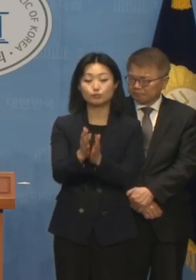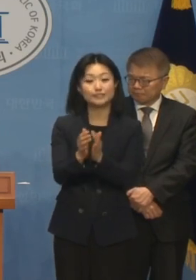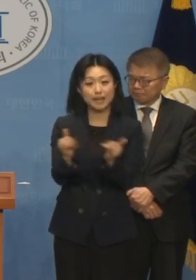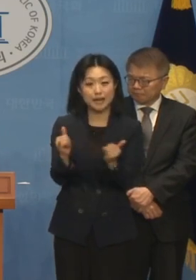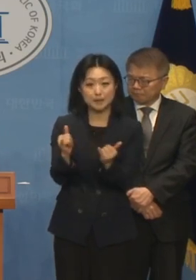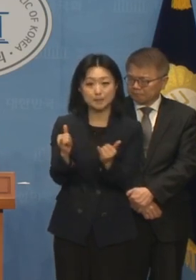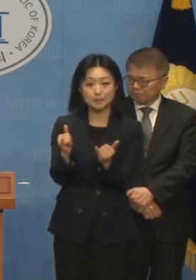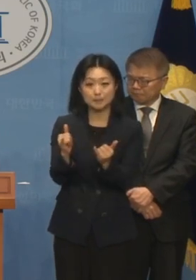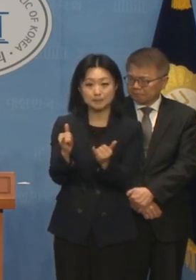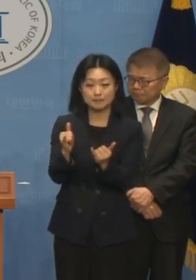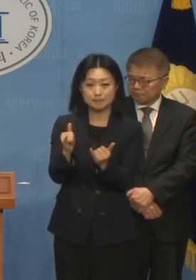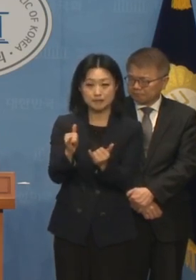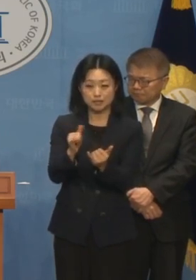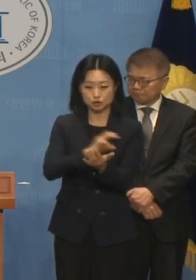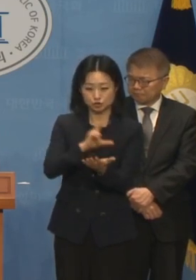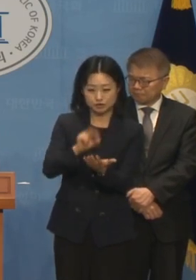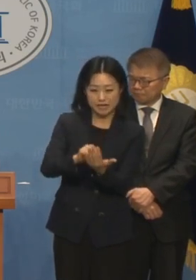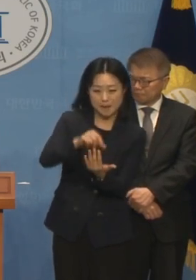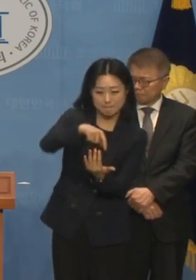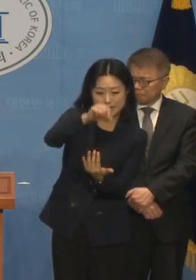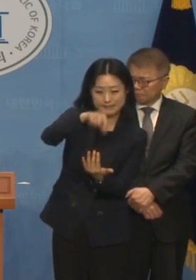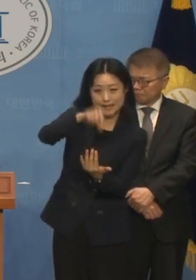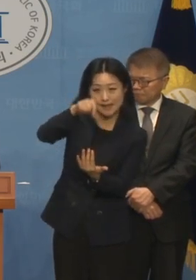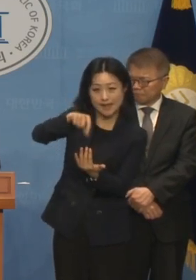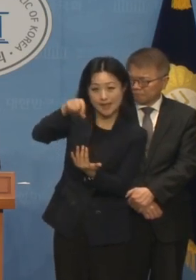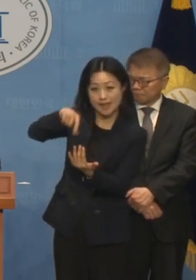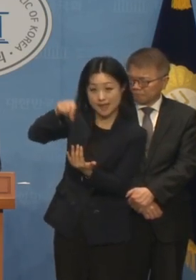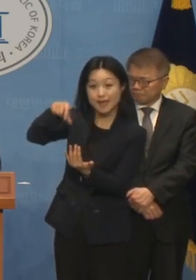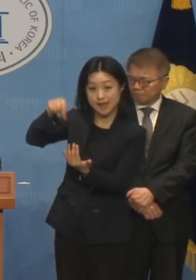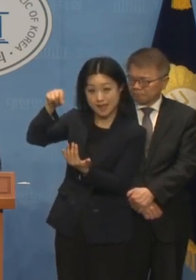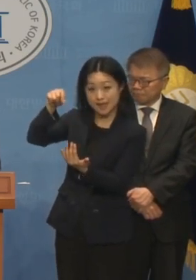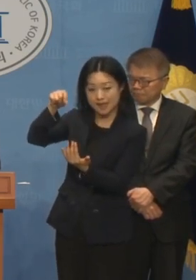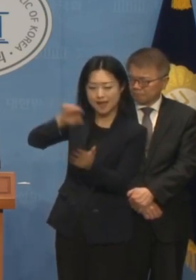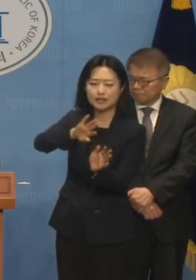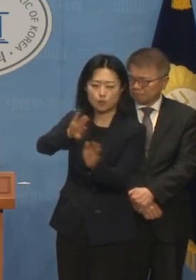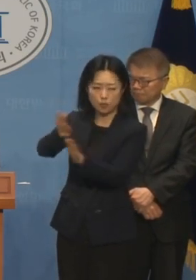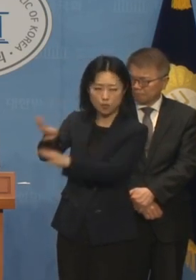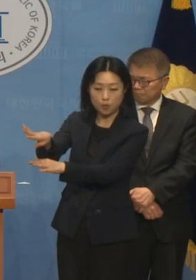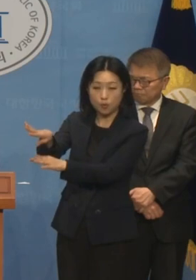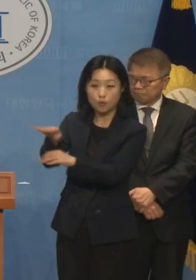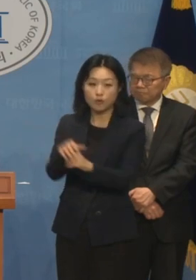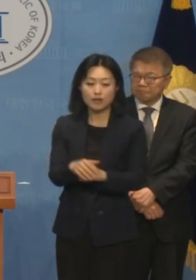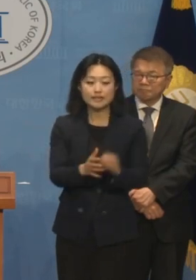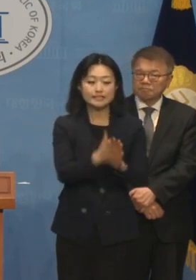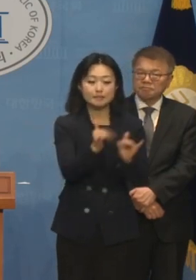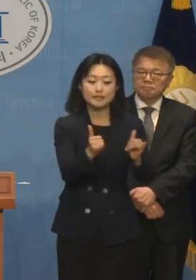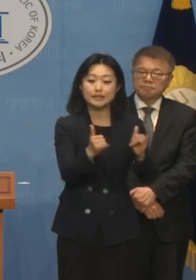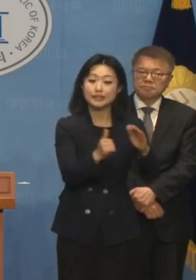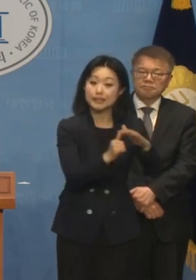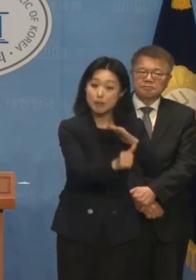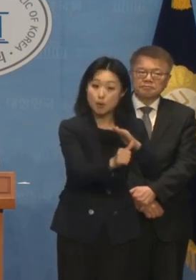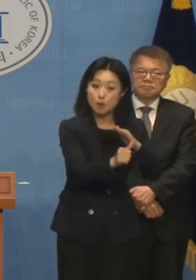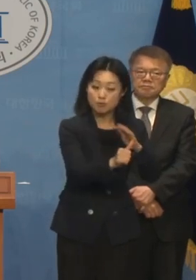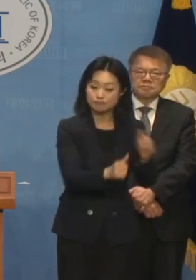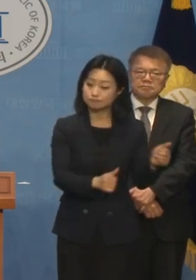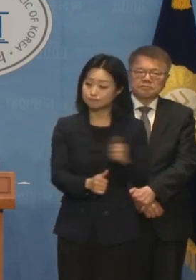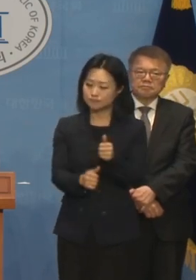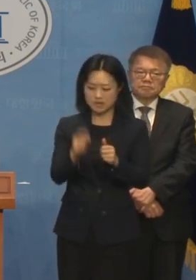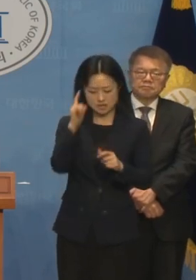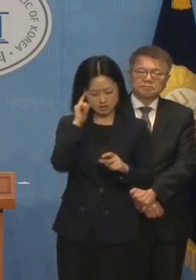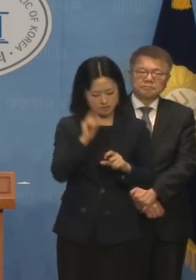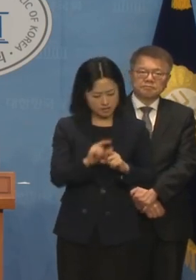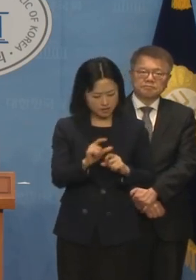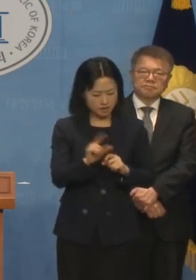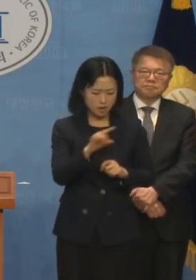전문가 발제 중심의 진행을 가능한 지향하고 시민대표단이 직접